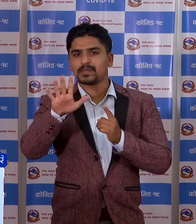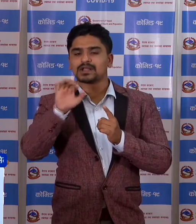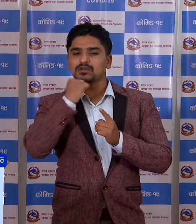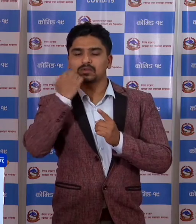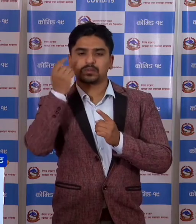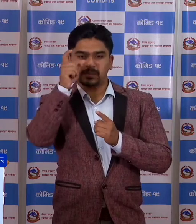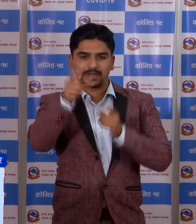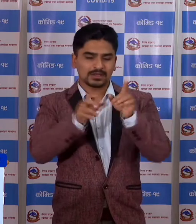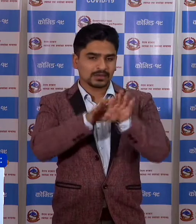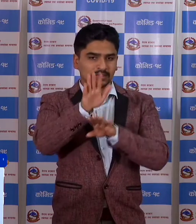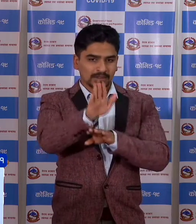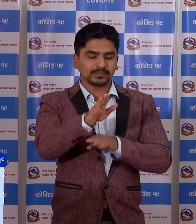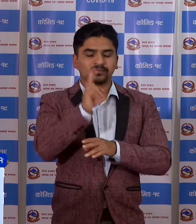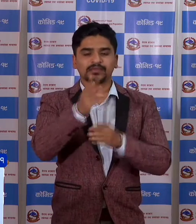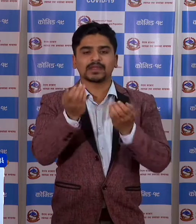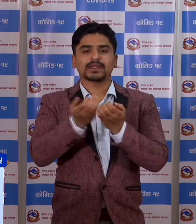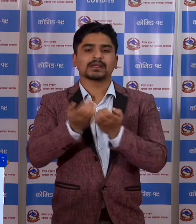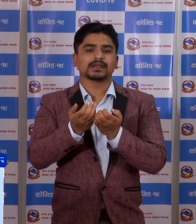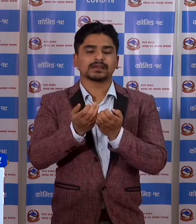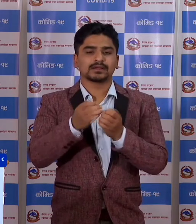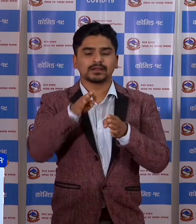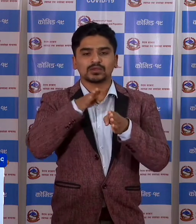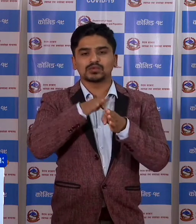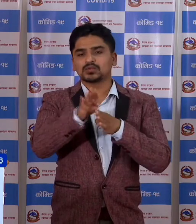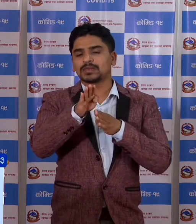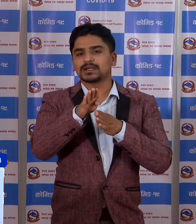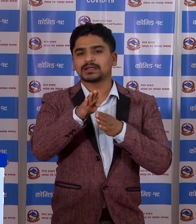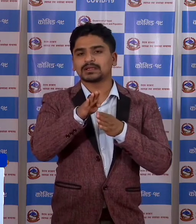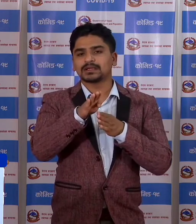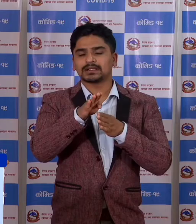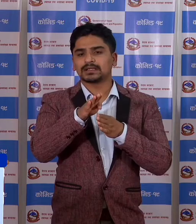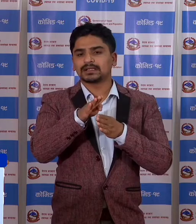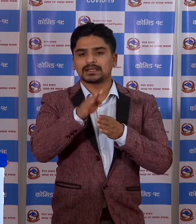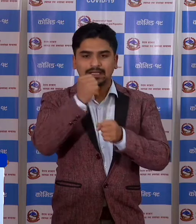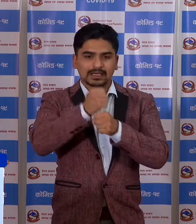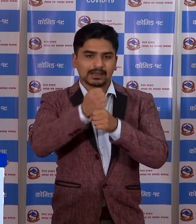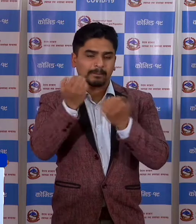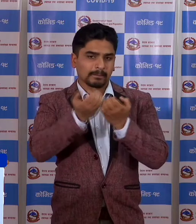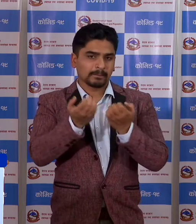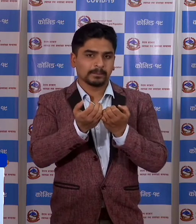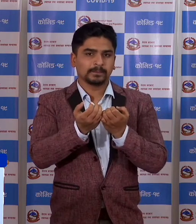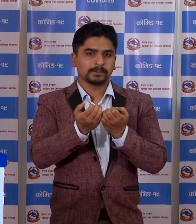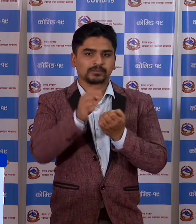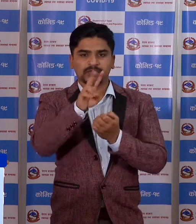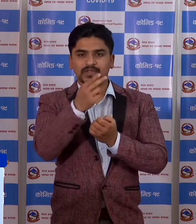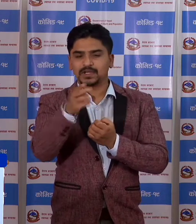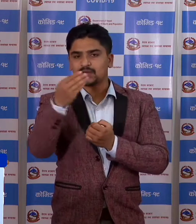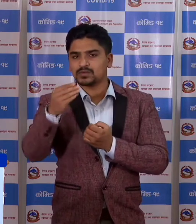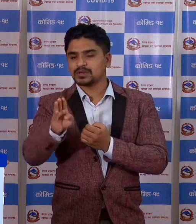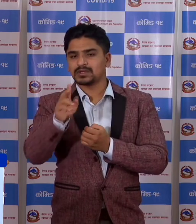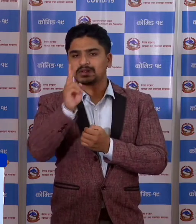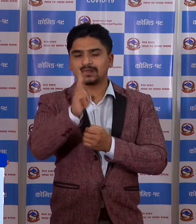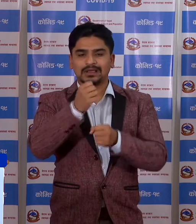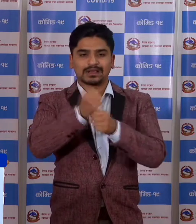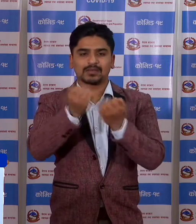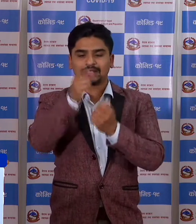12 देखि 45 वर्ष उमेरका व्यक्तिहरू हुनुहुन्छ। त्यसै गरी जुम्लाकै मा कार्यरत रहनुभएका 2 जना हुनुहुन्छ,